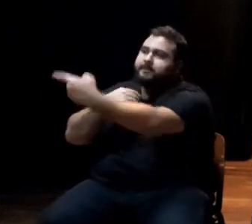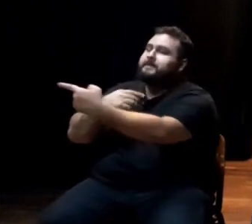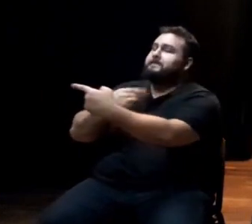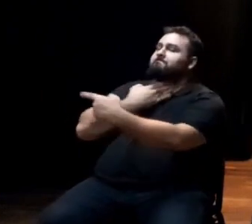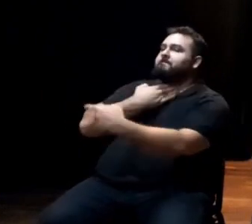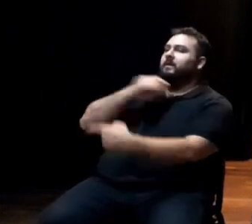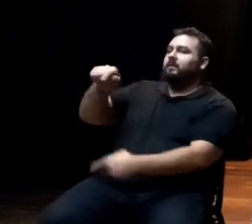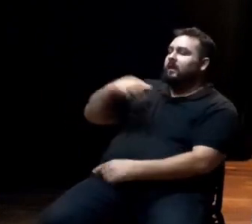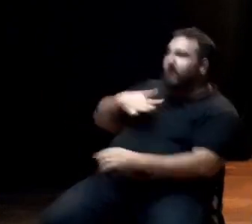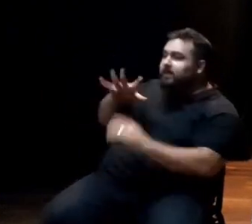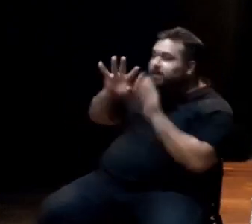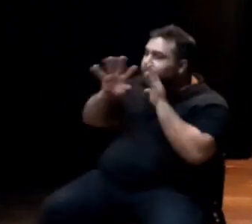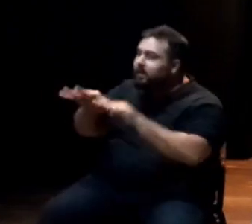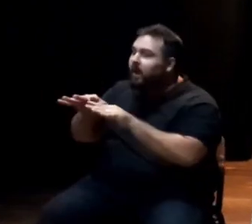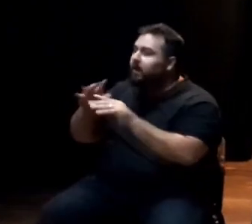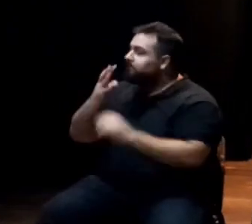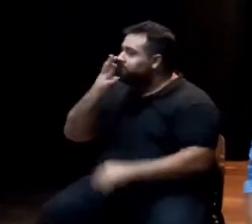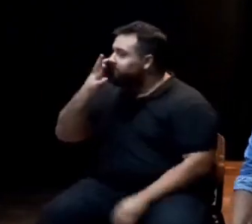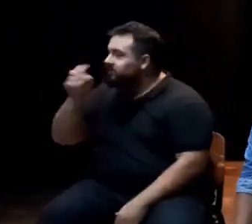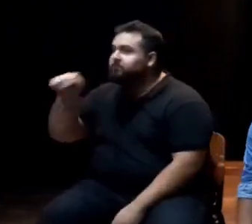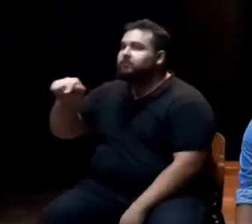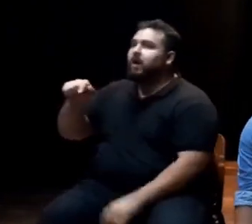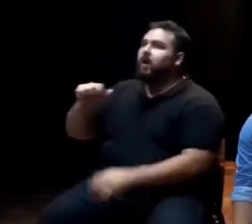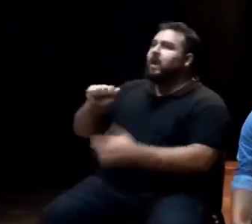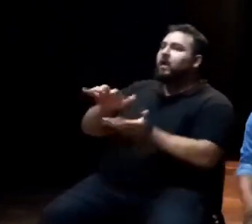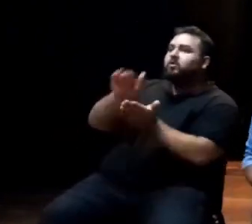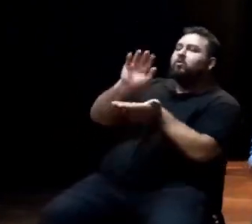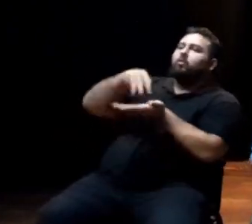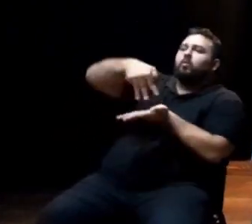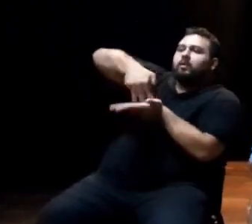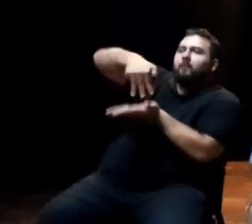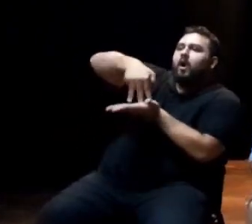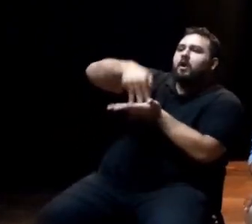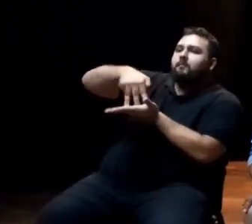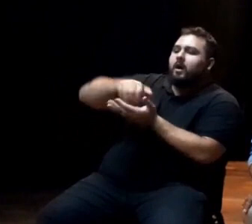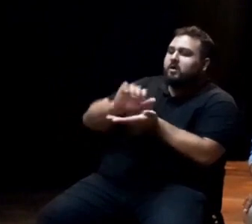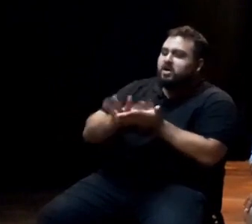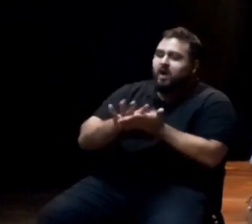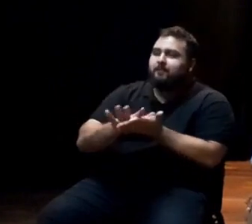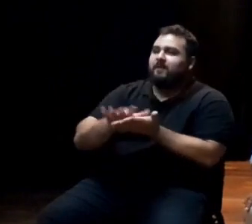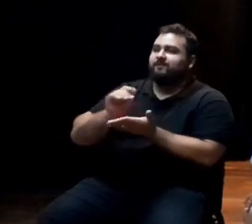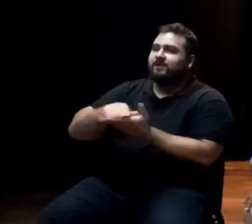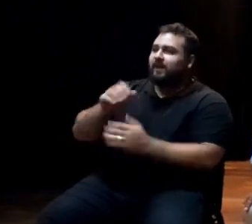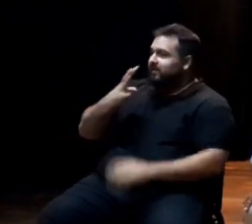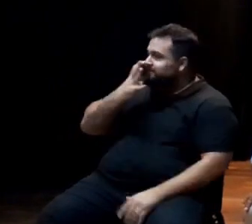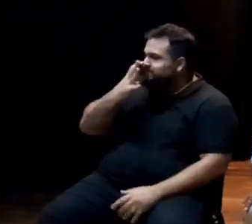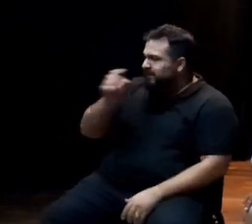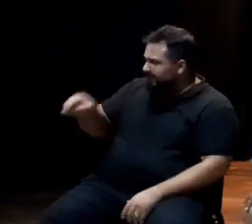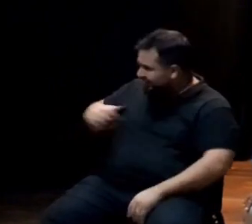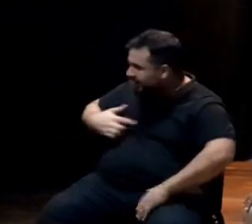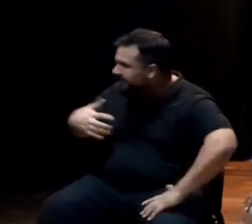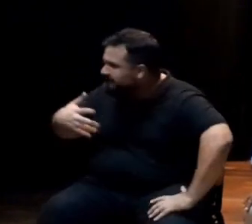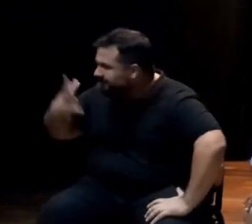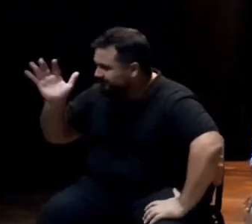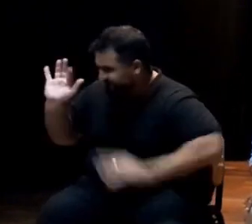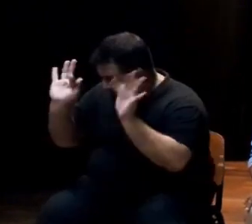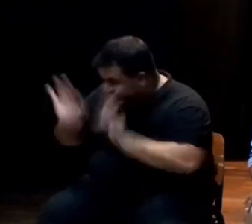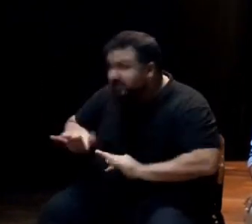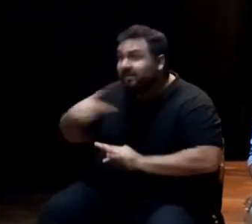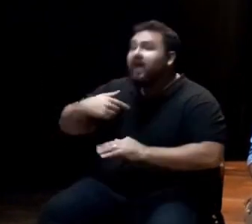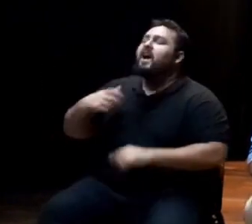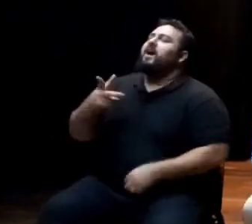não chamo ele pra casa. O Gente, repórter chegou e perguntou pra ele se ele tava feliz e já pinto no lixo. Pois